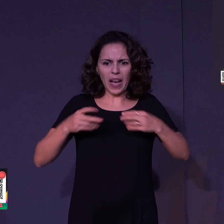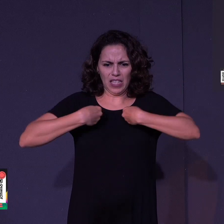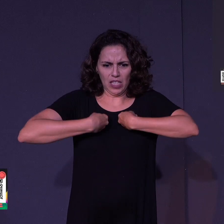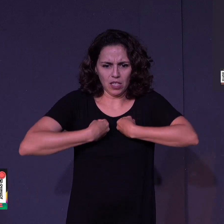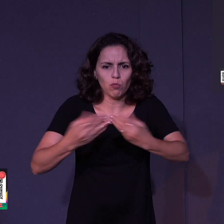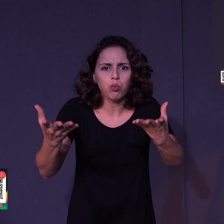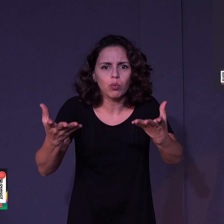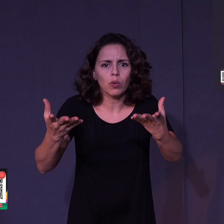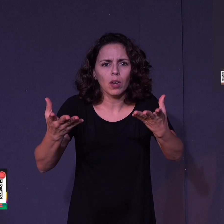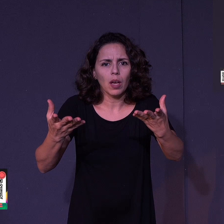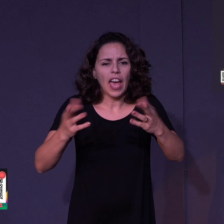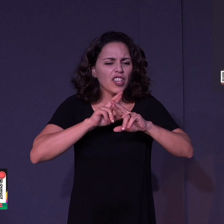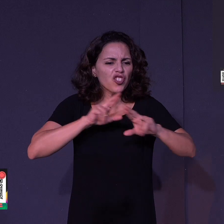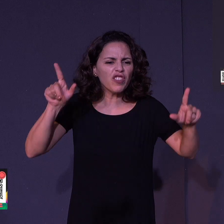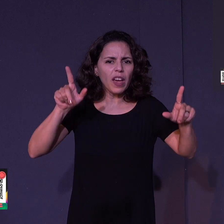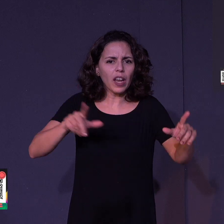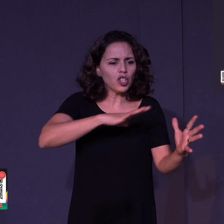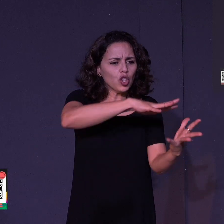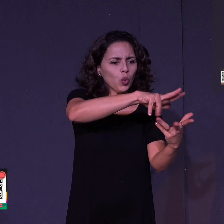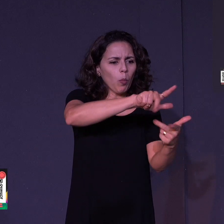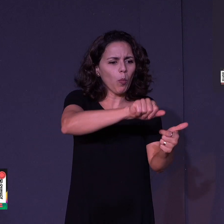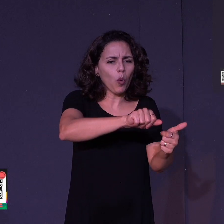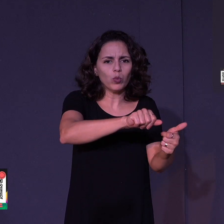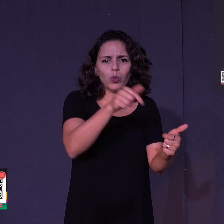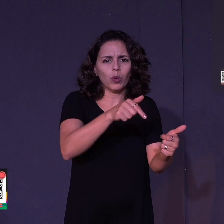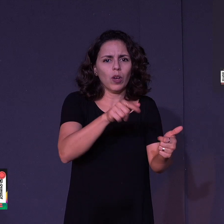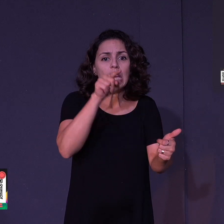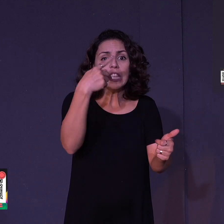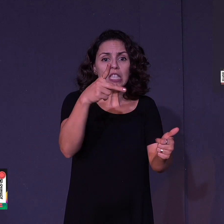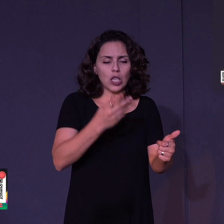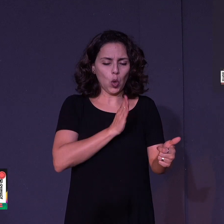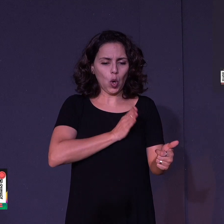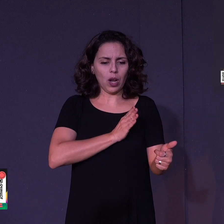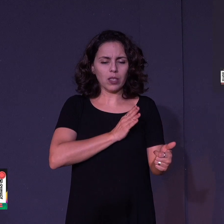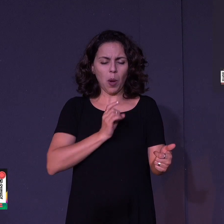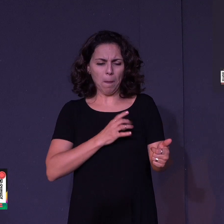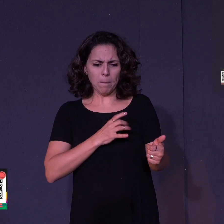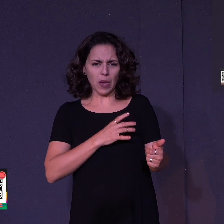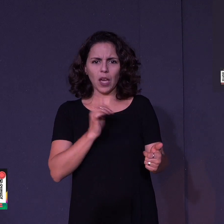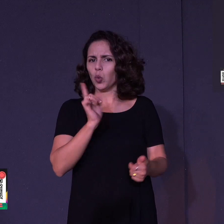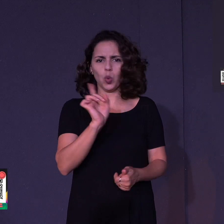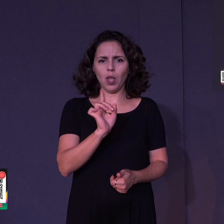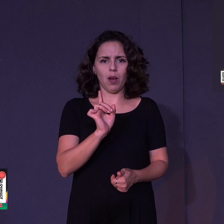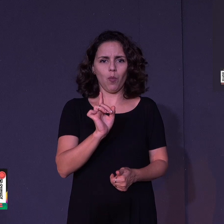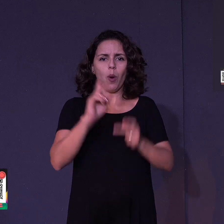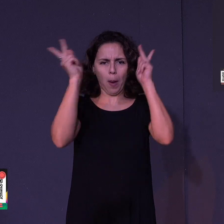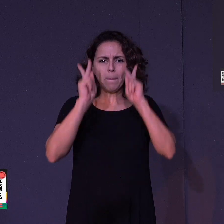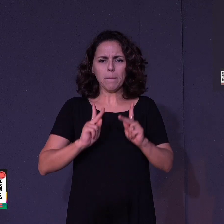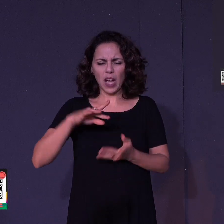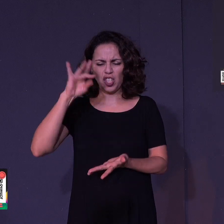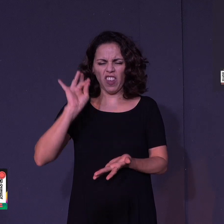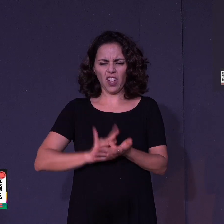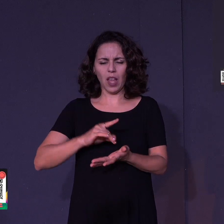dá, não se turbe o vosso coração, nem se atemorize. Paz verdadeira somente Cristo tem para o